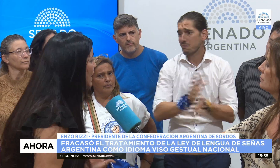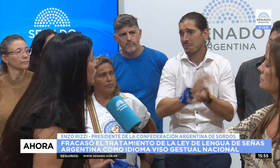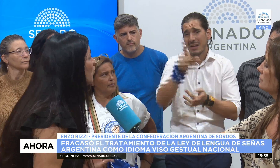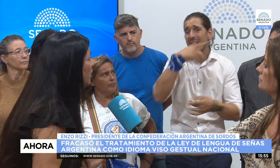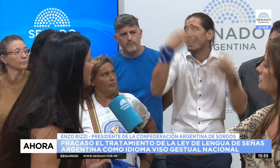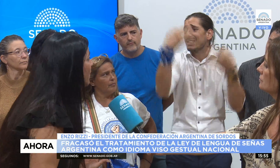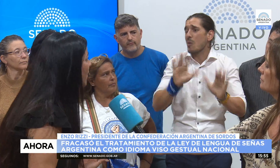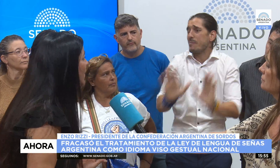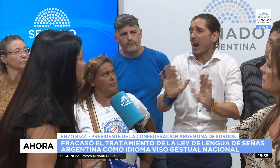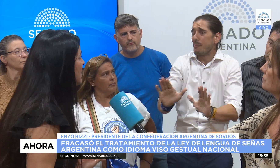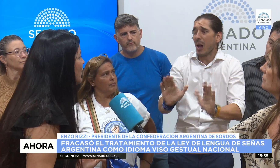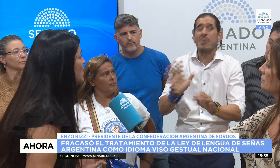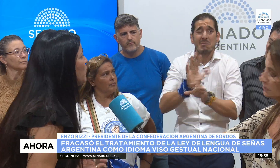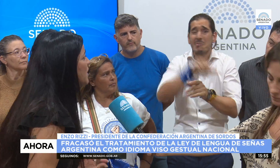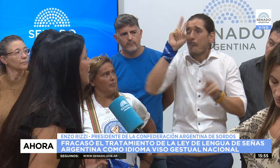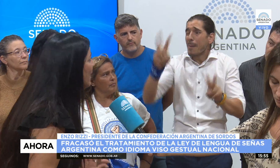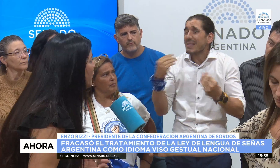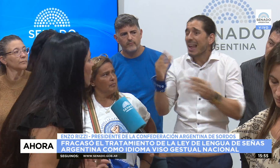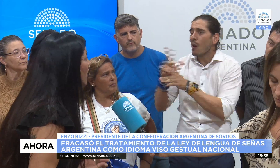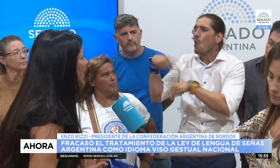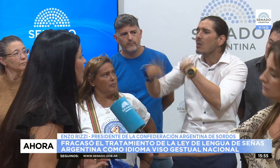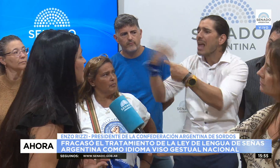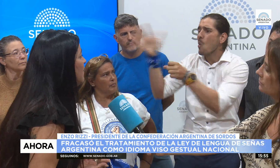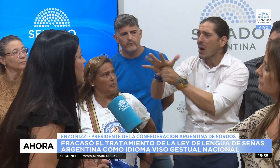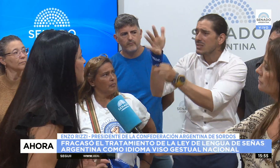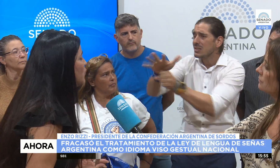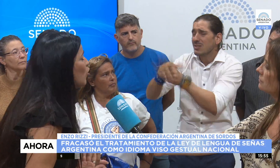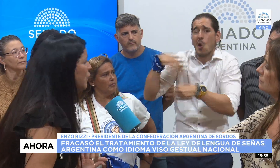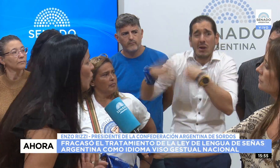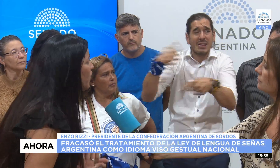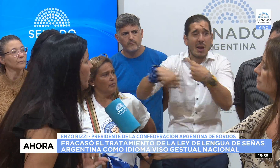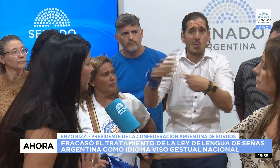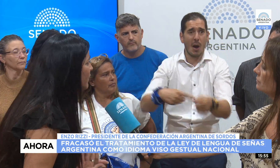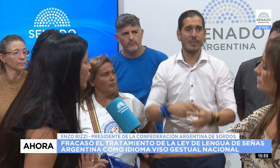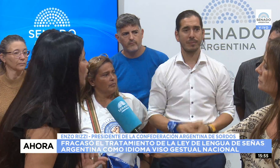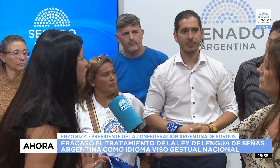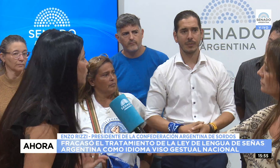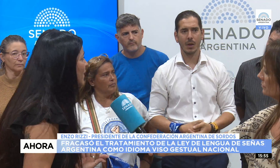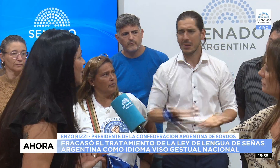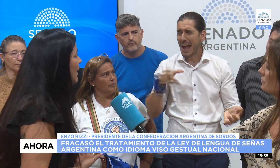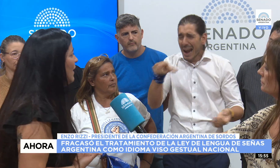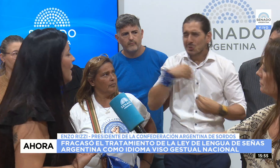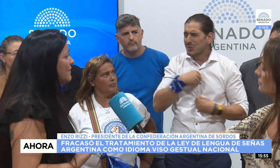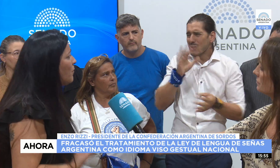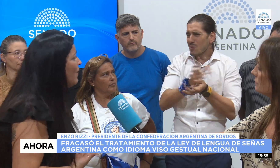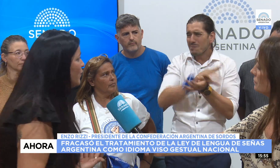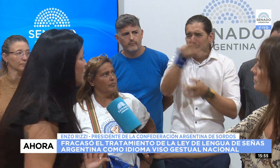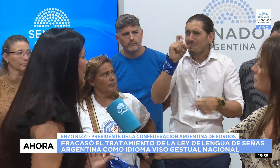desarrollo cognitivo, ¿sí? Entonces estamos esperando y nos continúan oprimiendo, nos continúan tapando, ¿sí? Y